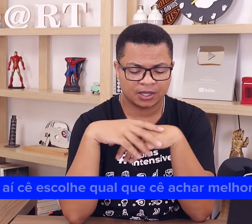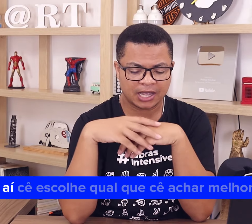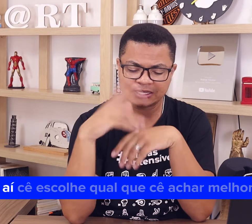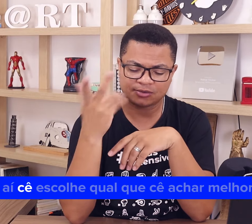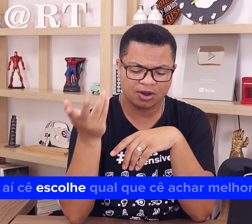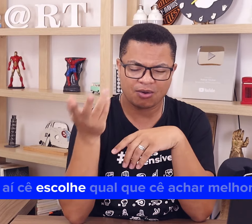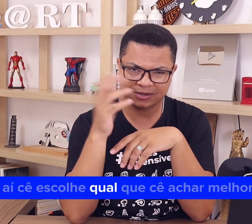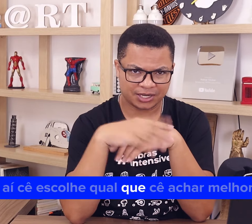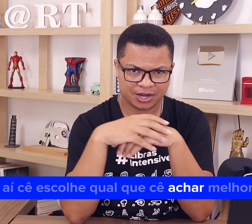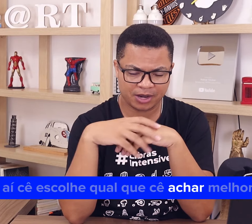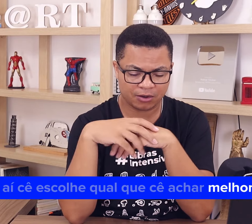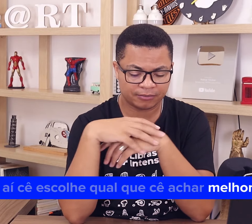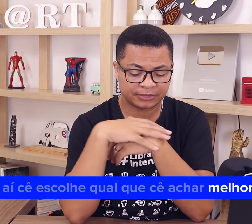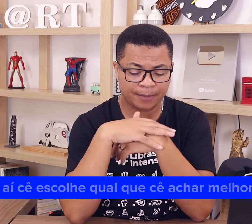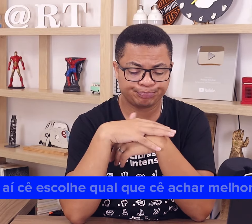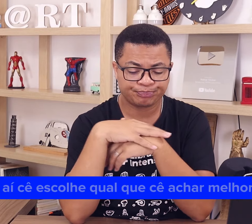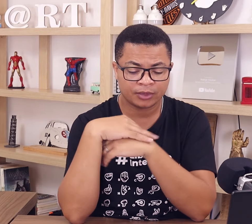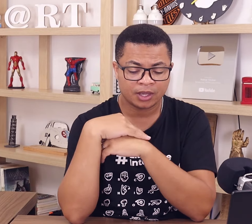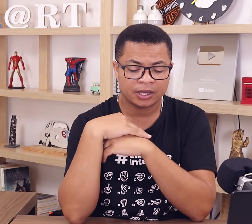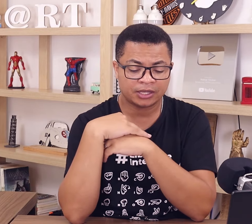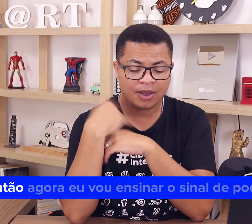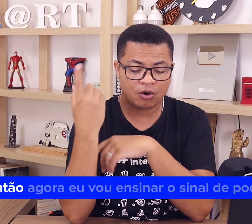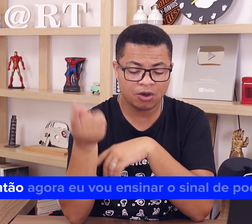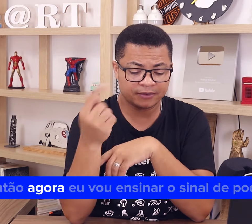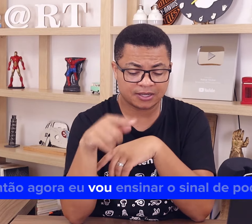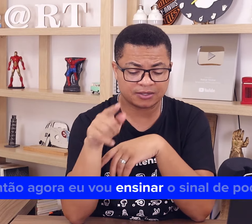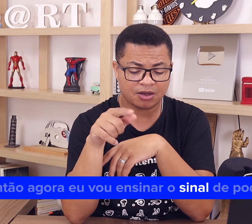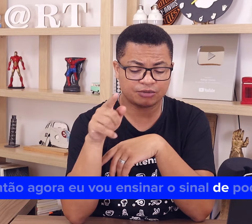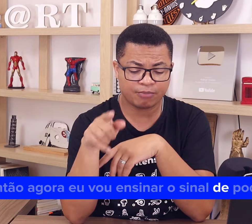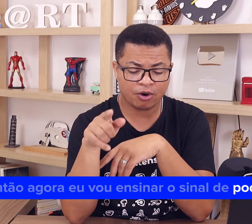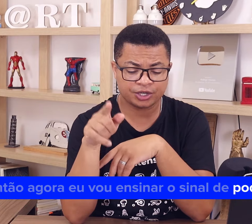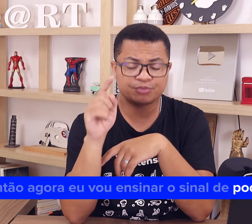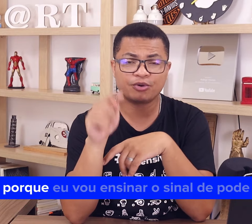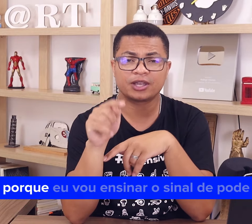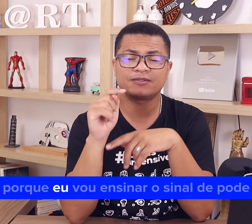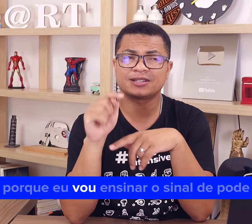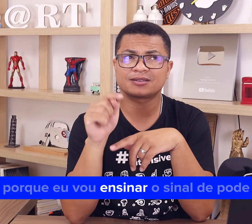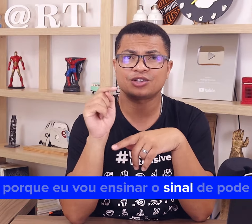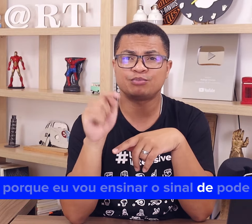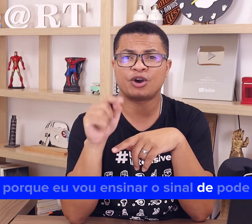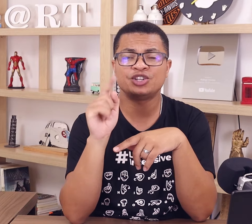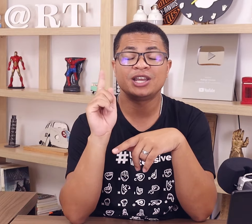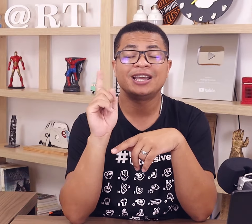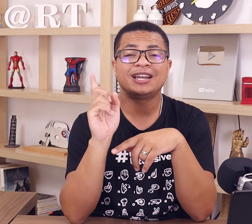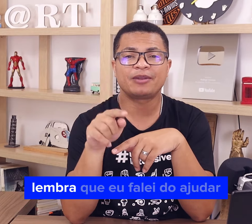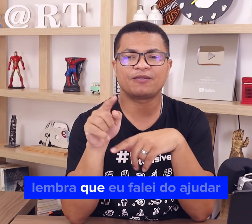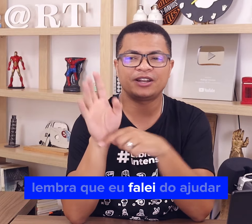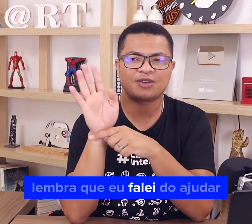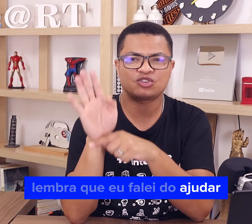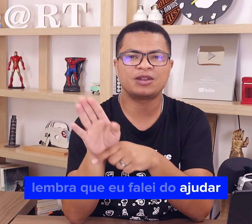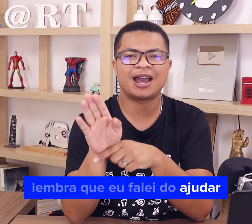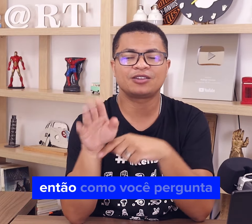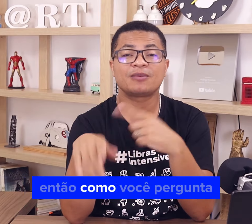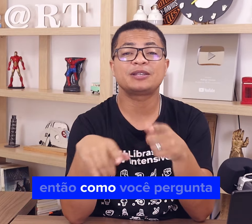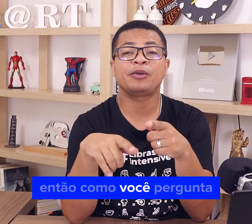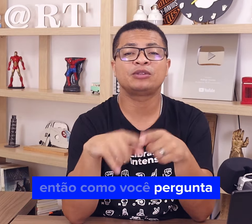E aí você escolhe qual que você achar melhor, tá? Então, agora eu vou ensinar o sinal de pode. Por que eu vou ensinar o sinal de pode? Lembra que eu falei do ajudar? Então, como você pergunta,